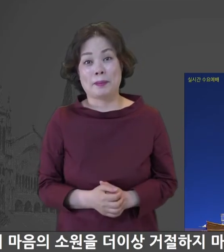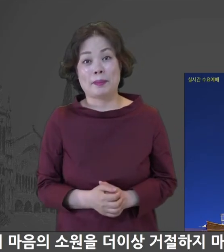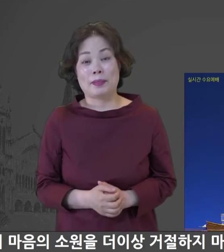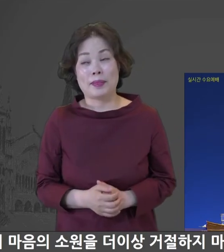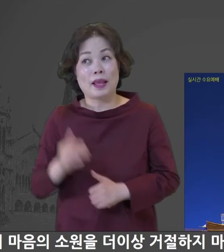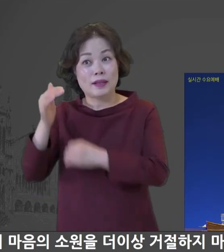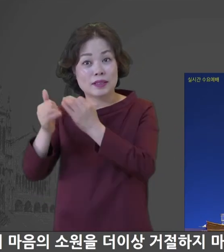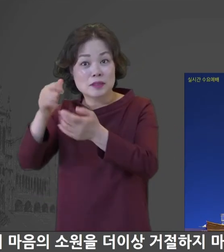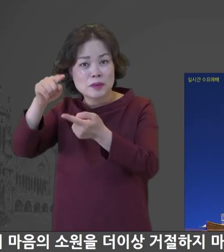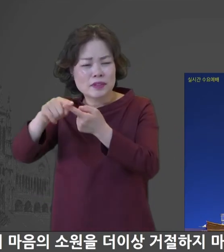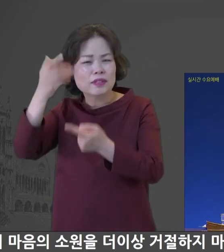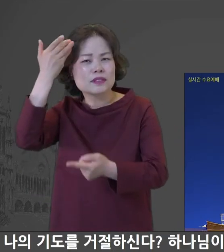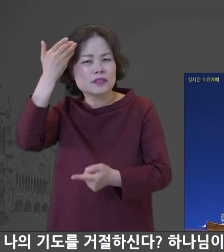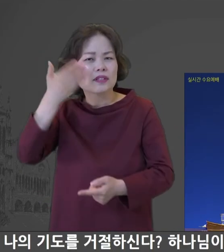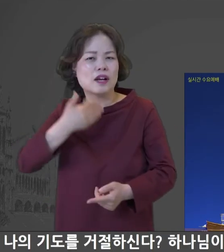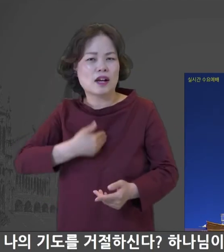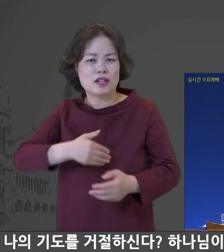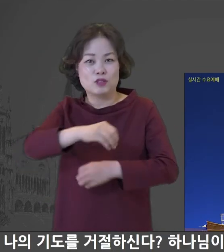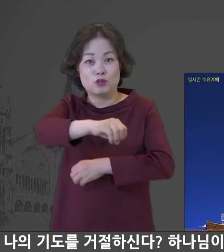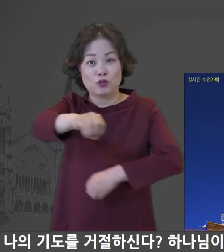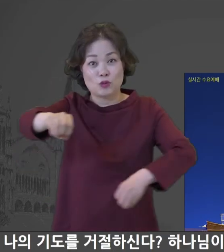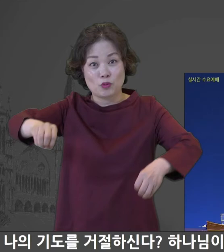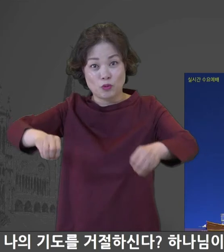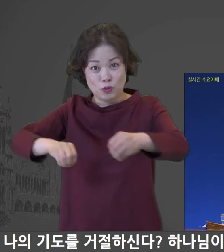근데 하나님에 대한 지식을 알아가면 알아갈수록